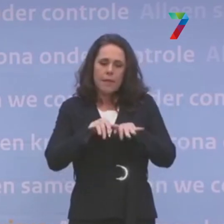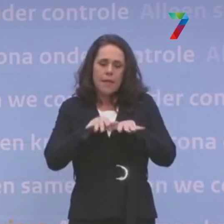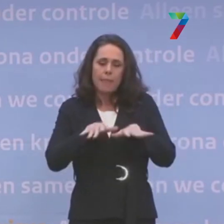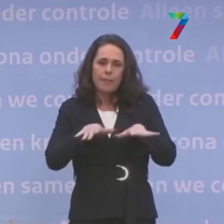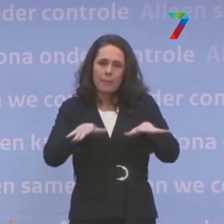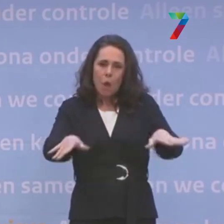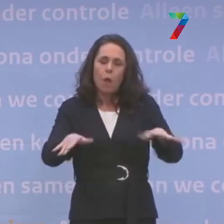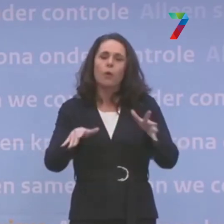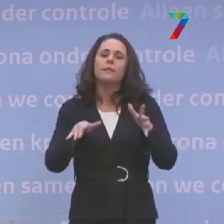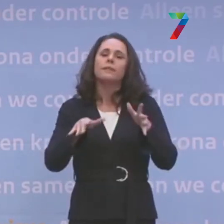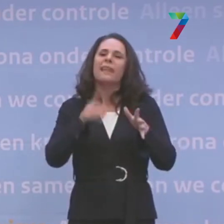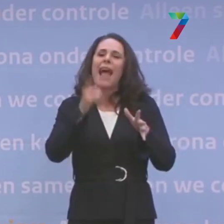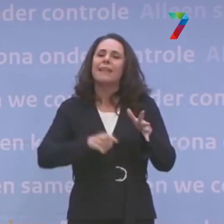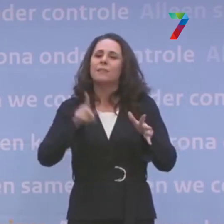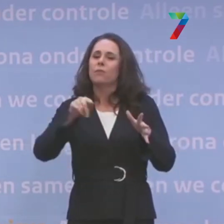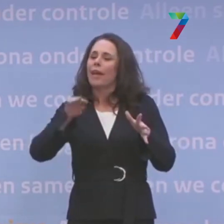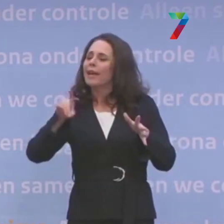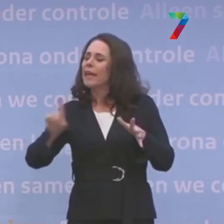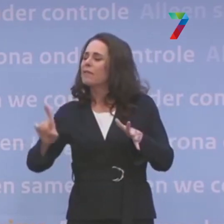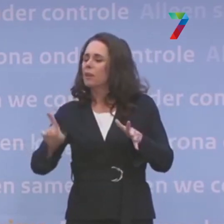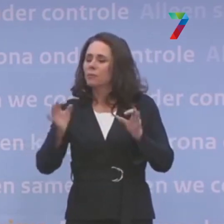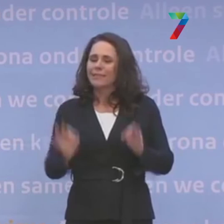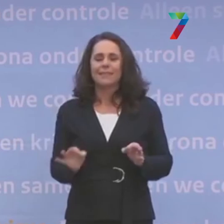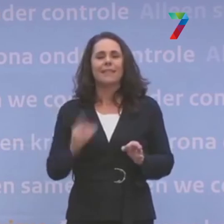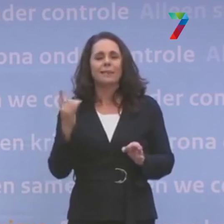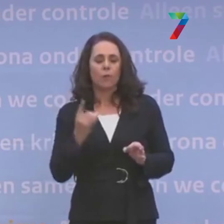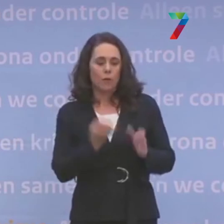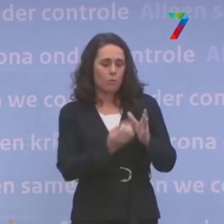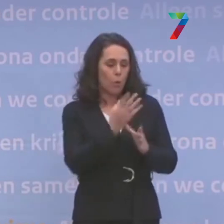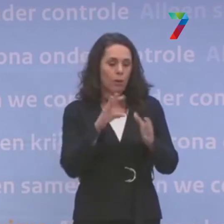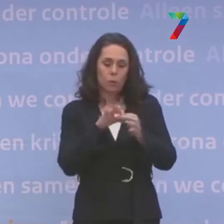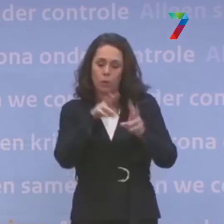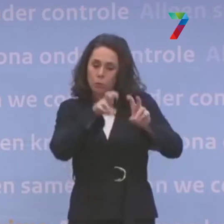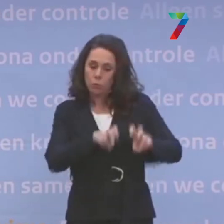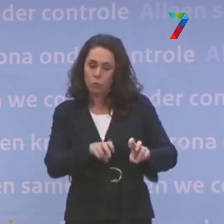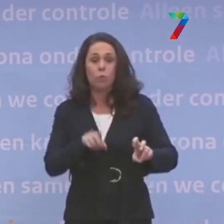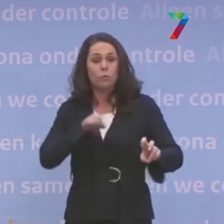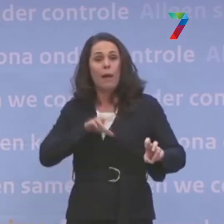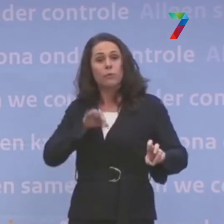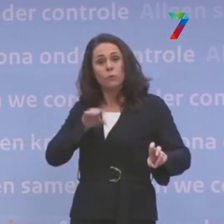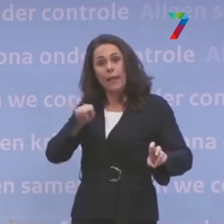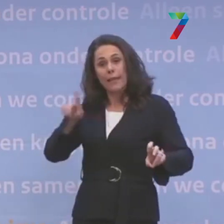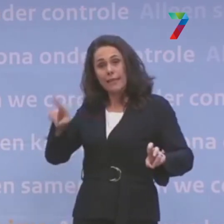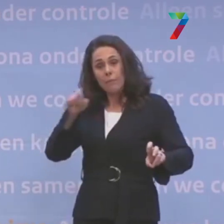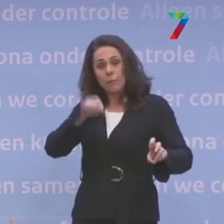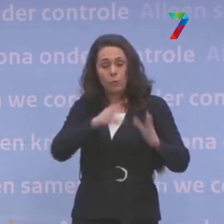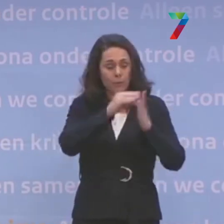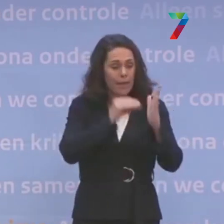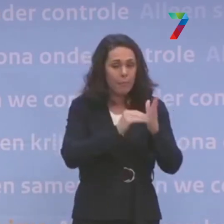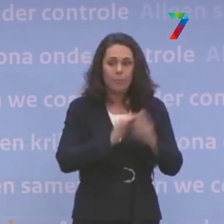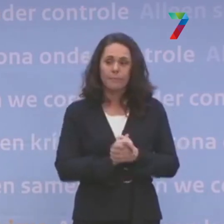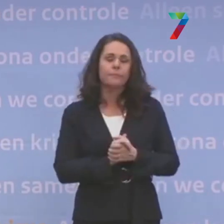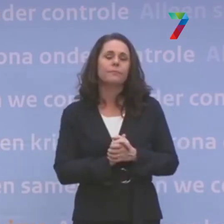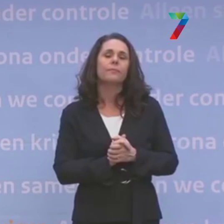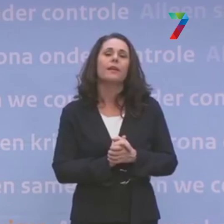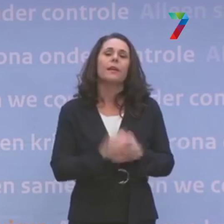zijn voor de GGD. Want in feite gaat het natuurlijk om bron- en contactonderzoek, wat anders de GGD doet, wat je met die app doet. Het samenbrengen van de juiste mensen in een